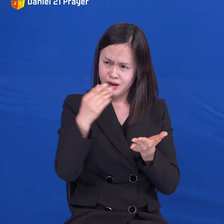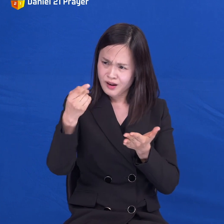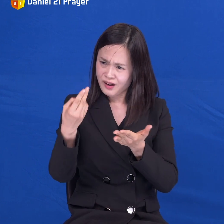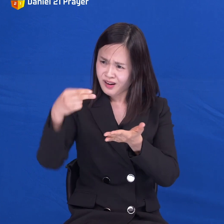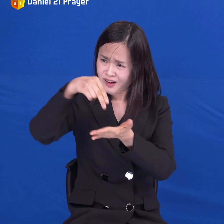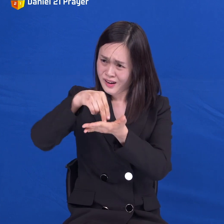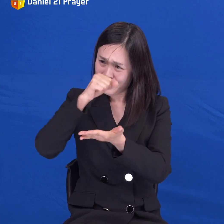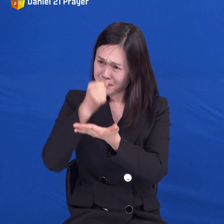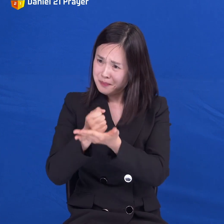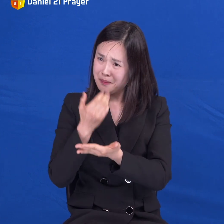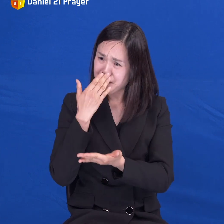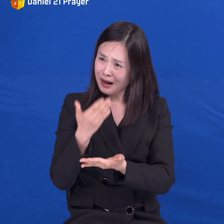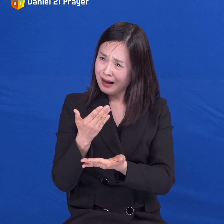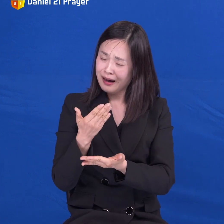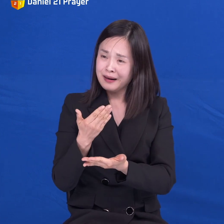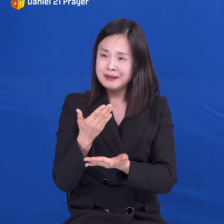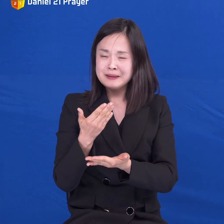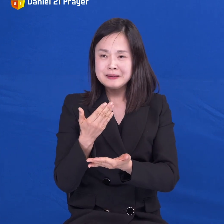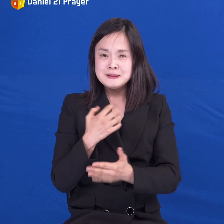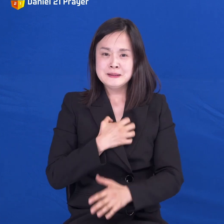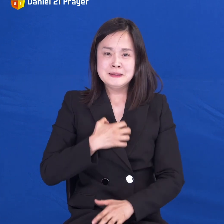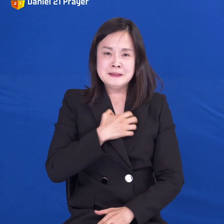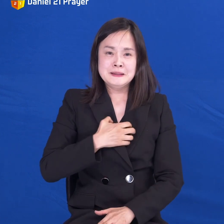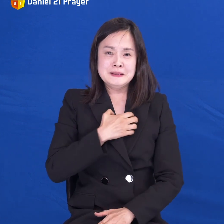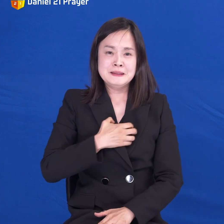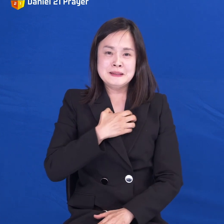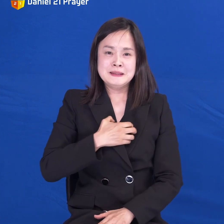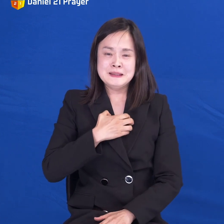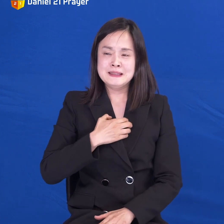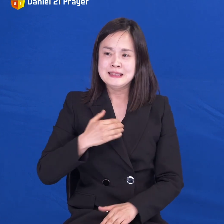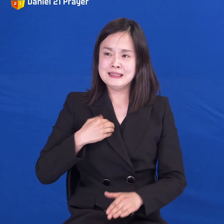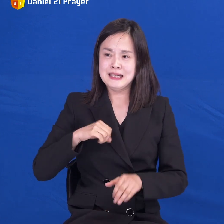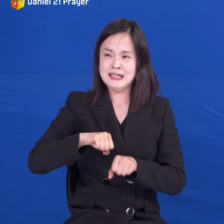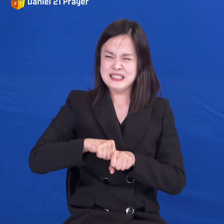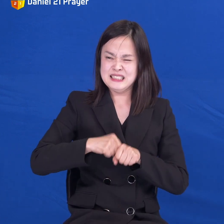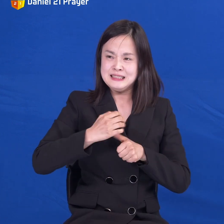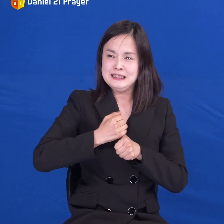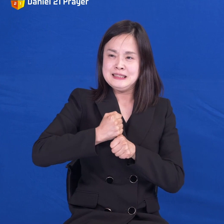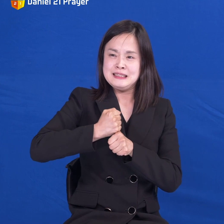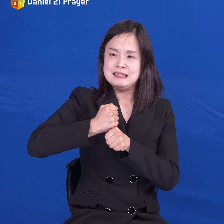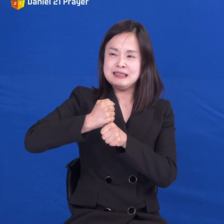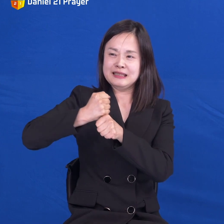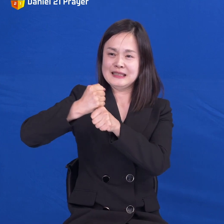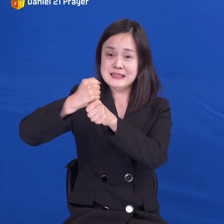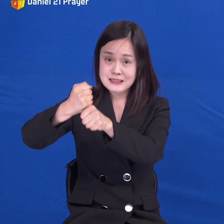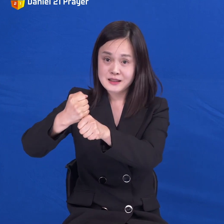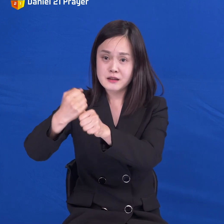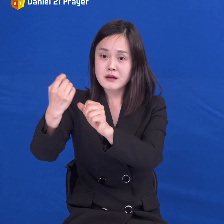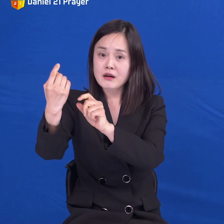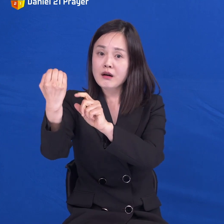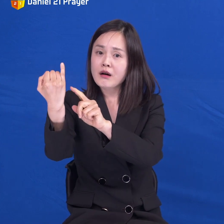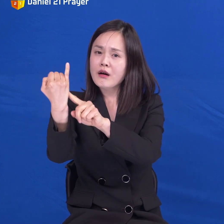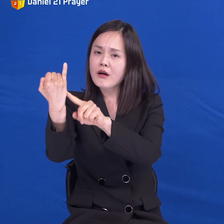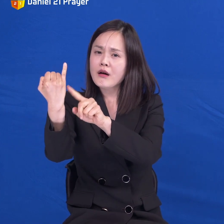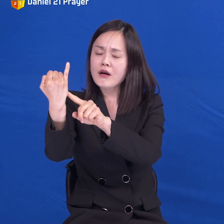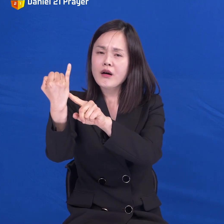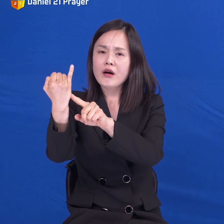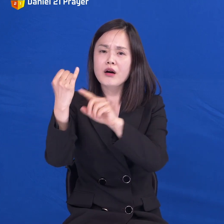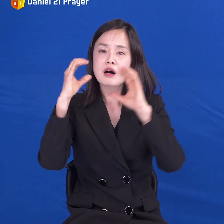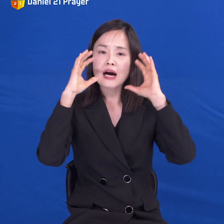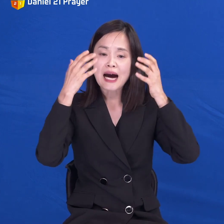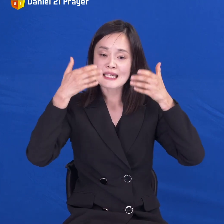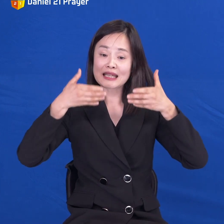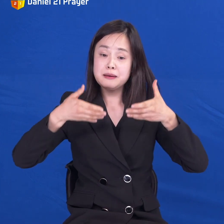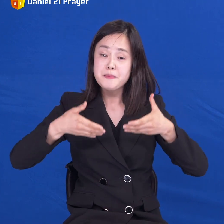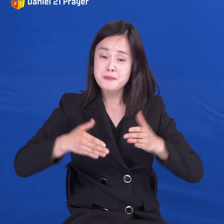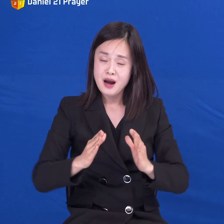강권한지 몰라요. 그래서 제가 억지로 끌려갔습니다. 애 엄마예요. 애를 막 뒤집고 패는 거예요.